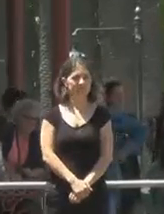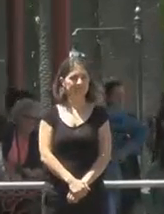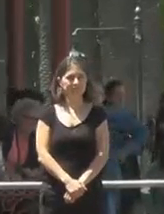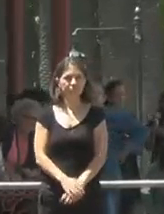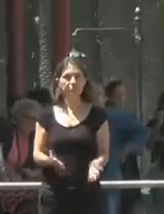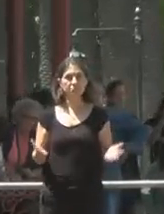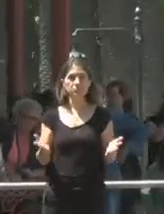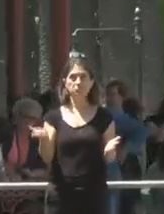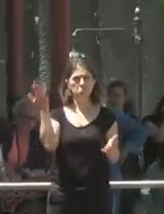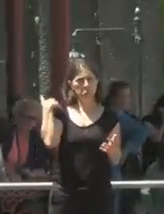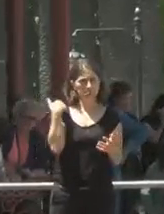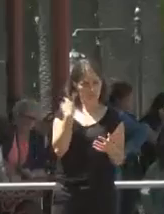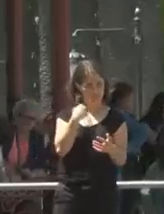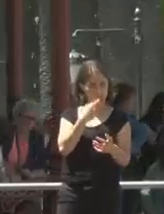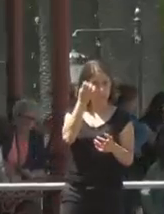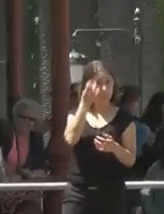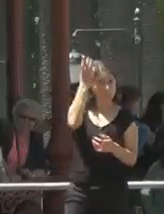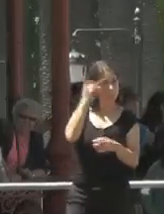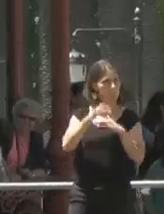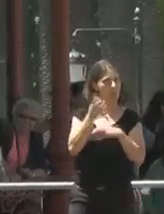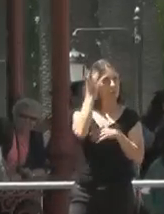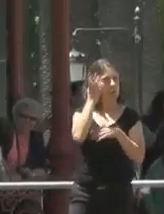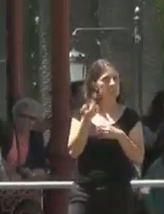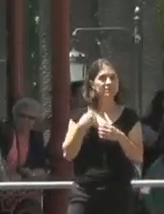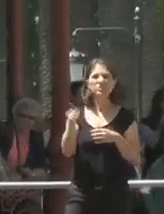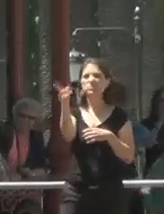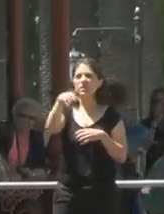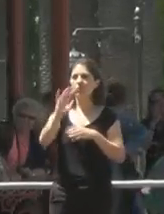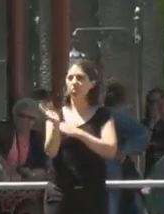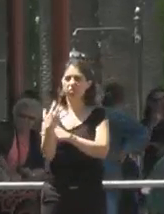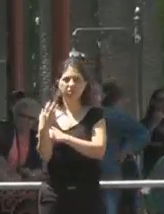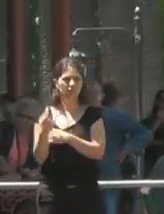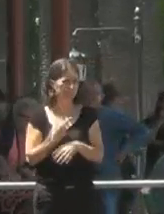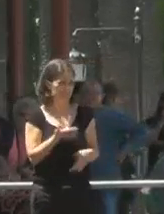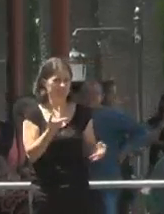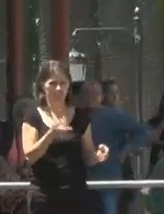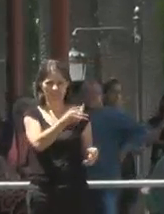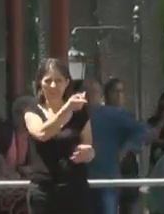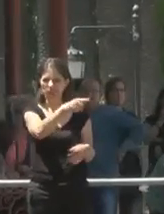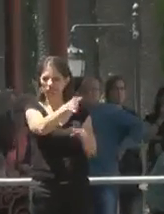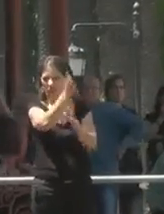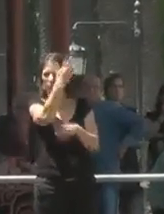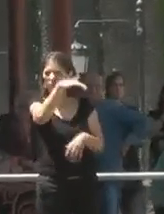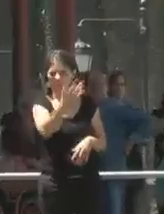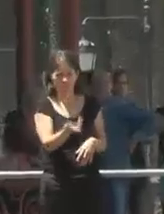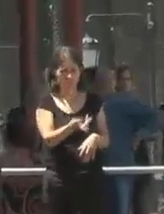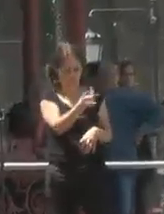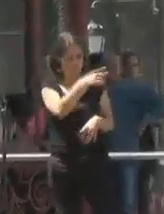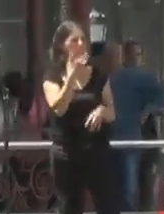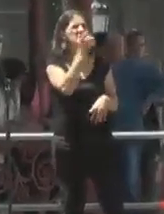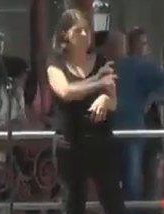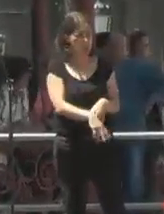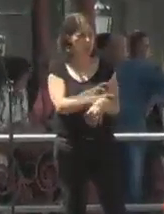E cando se nos ocorreu tal cousa, ríanse de nós, pero a donde van estes? Dicir, a donde van? Quen son estes? De